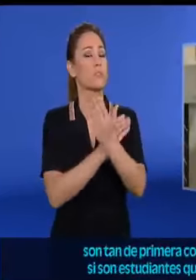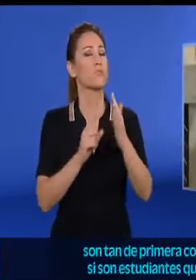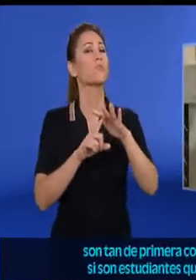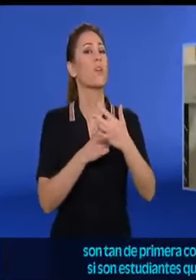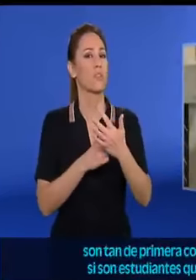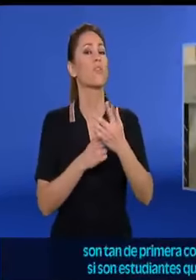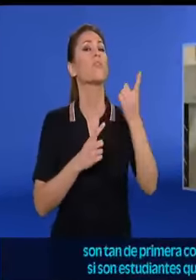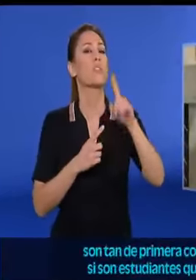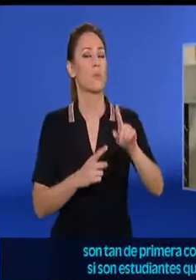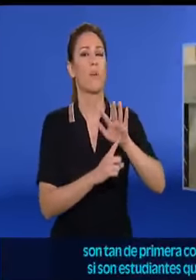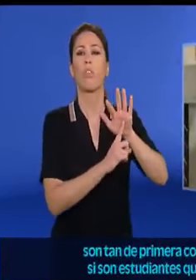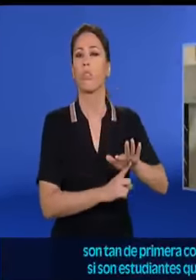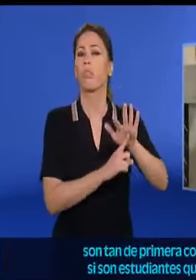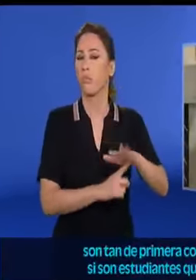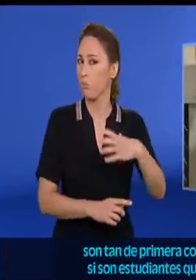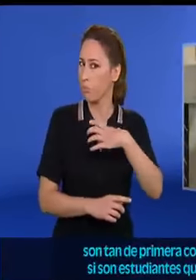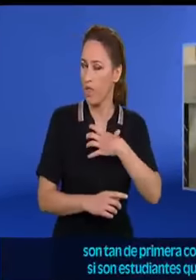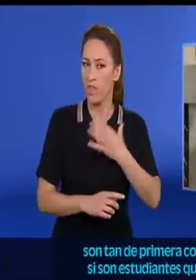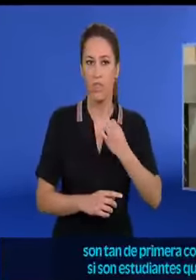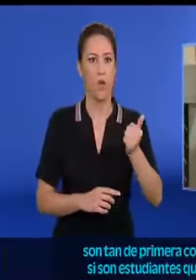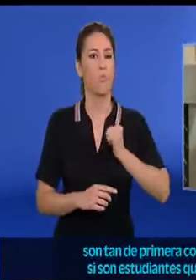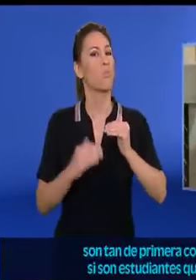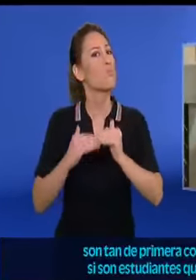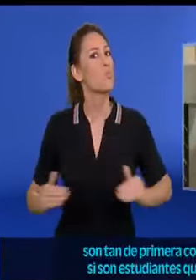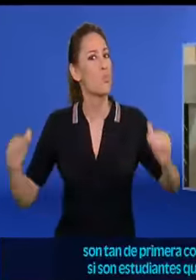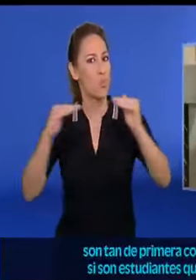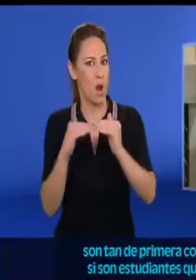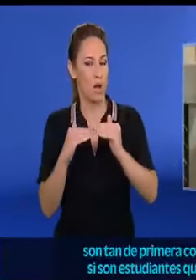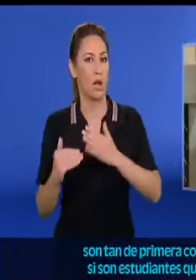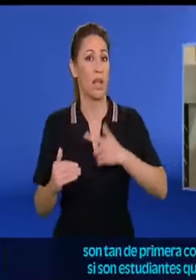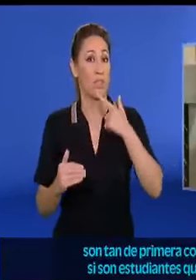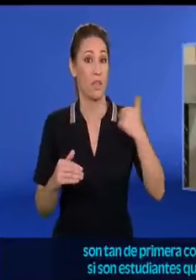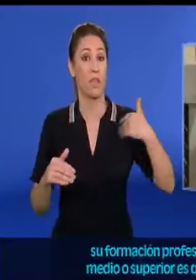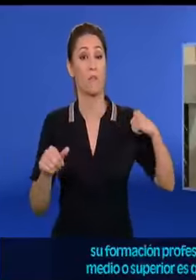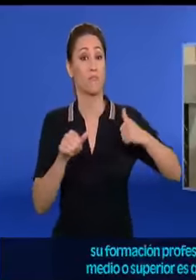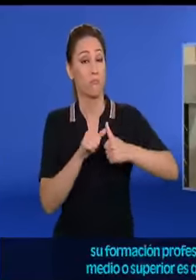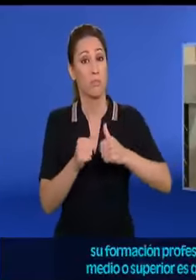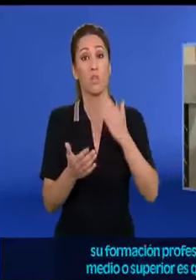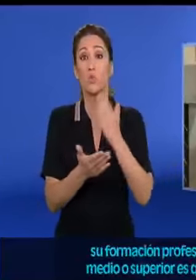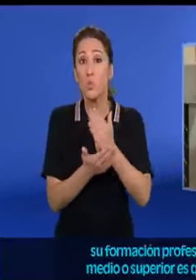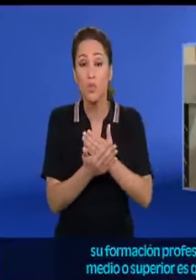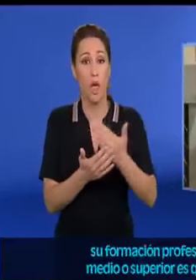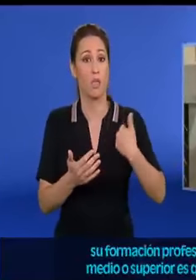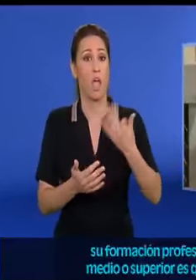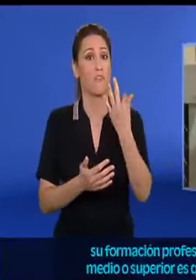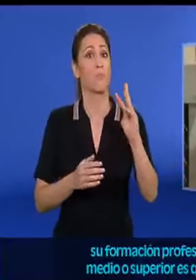discapacidad son tan de primera como cualquiera. Y si son estudiantes que han llegado a su formación profesional de grado